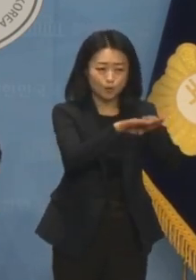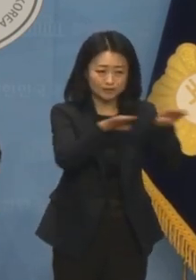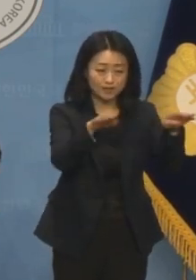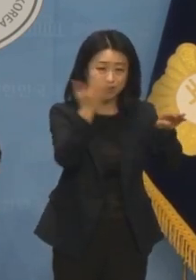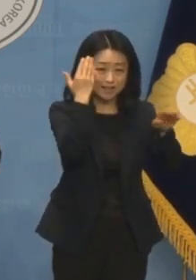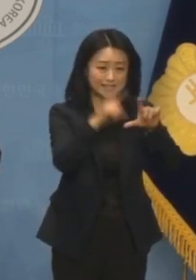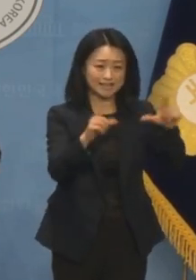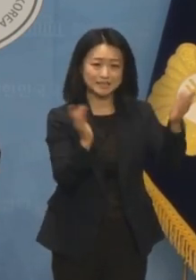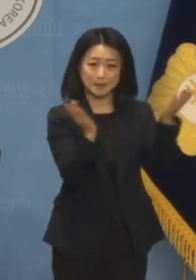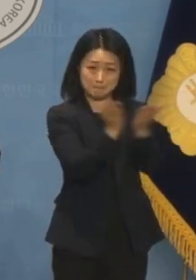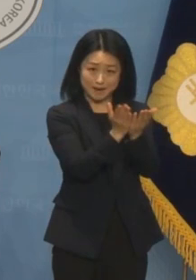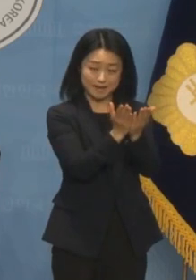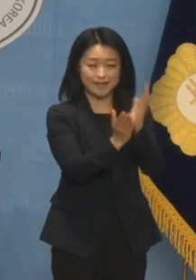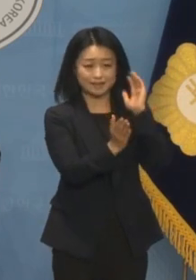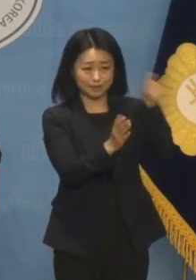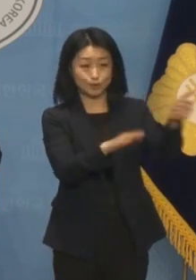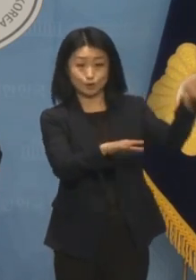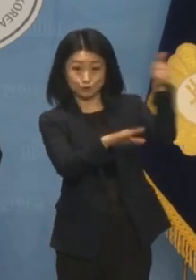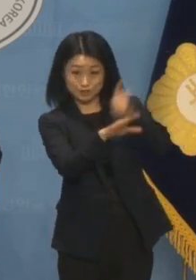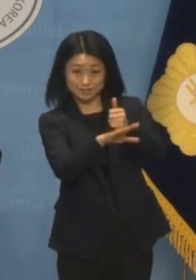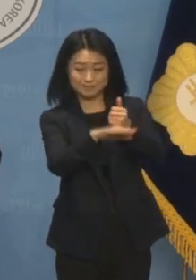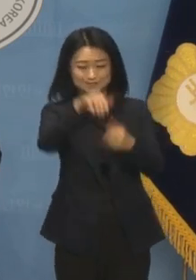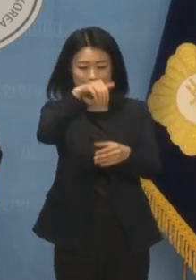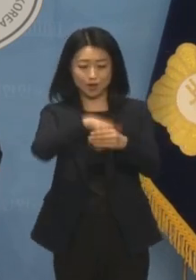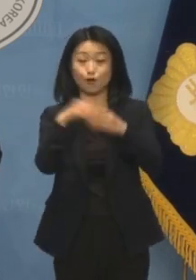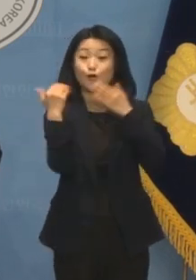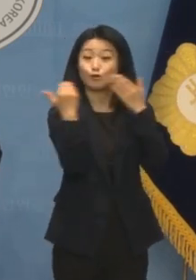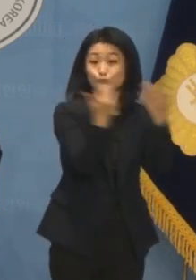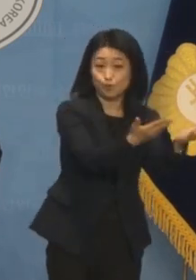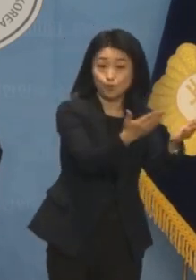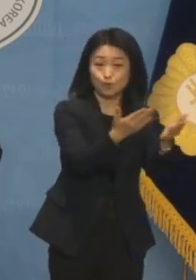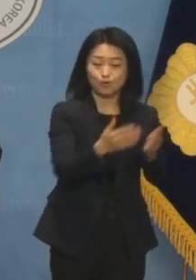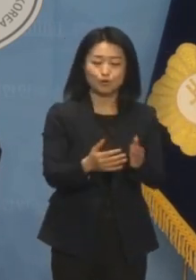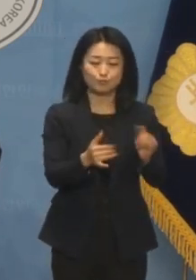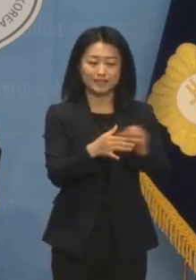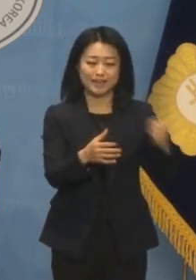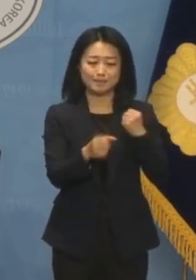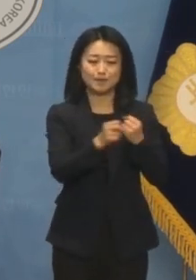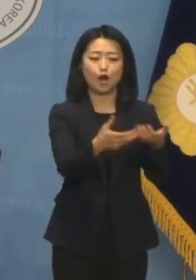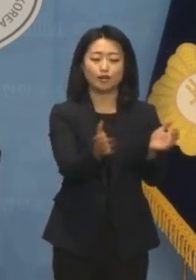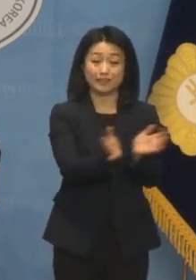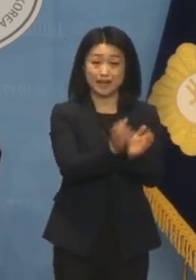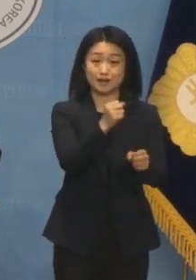믿어주셨고, 이를 대통령으로 우리를 여당으로 만들어 주셨습니다.